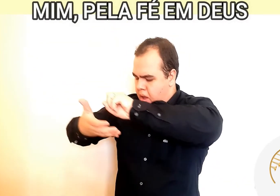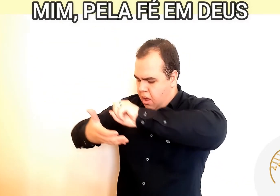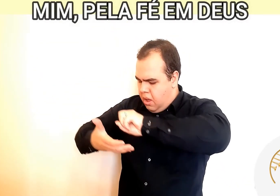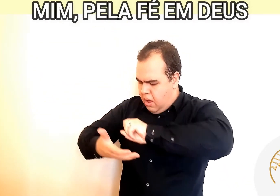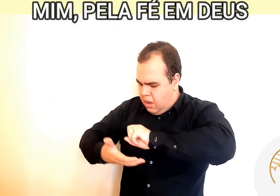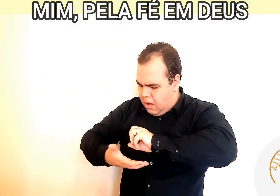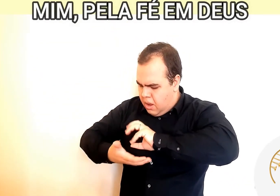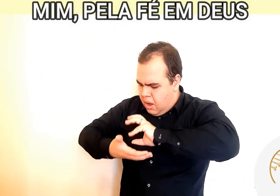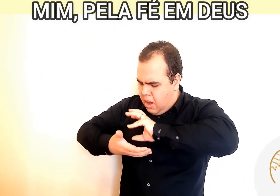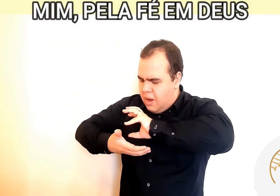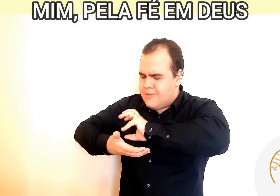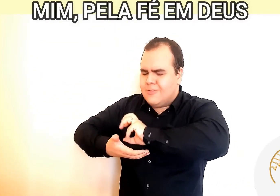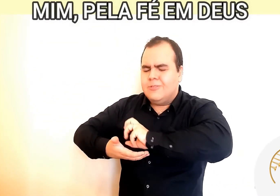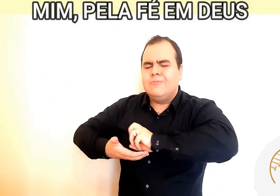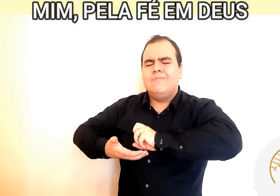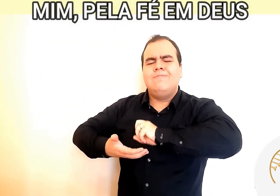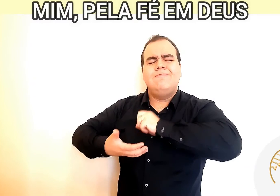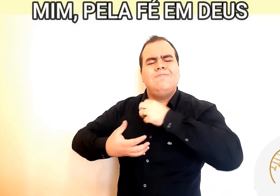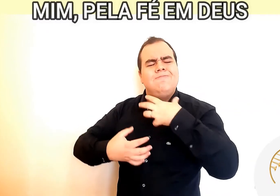amor que habita em